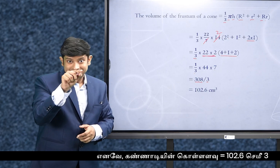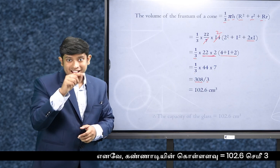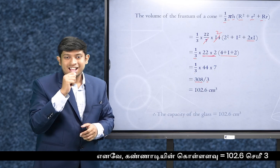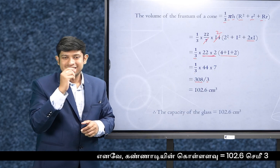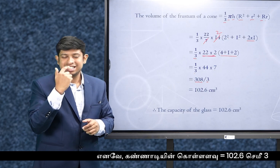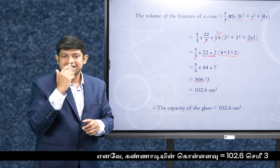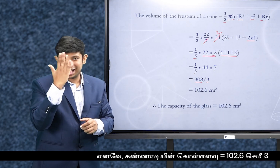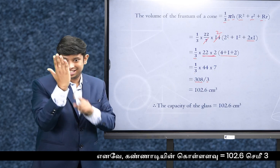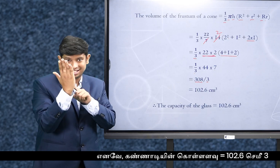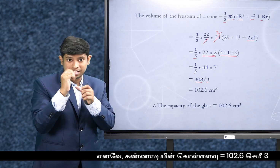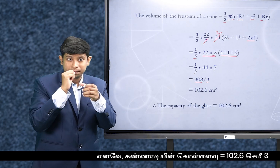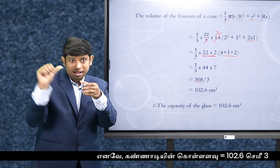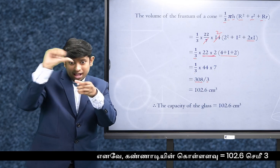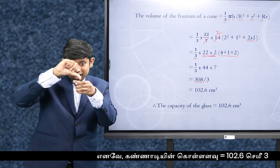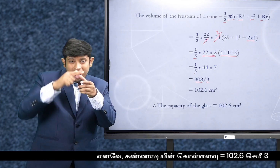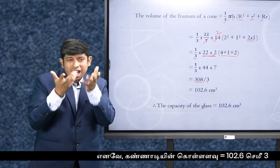எனவே கண்ணாடியின் கொள்ளளவு ஈடு